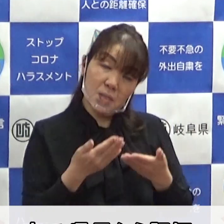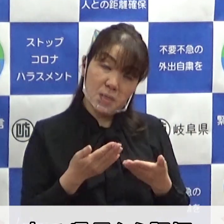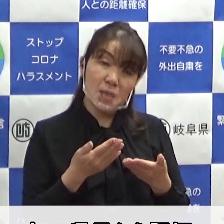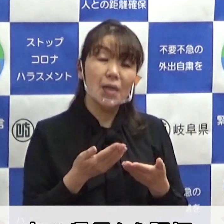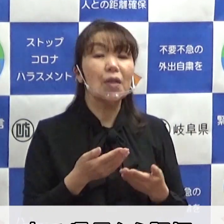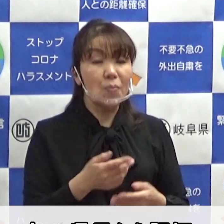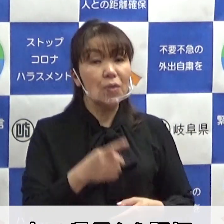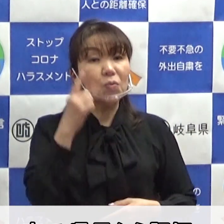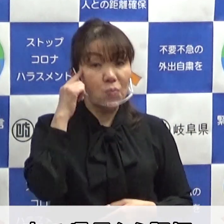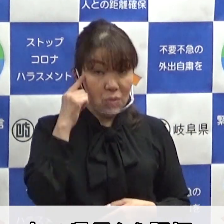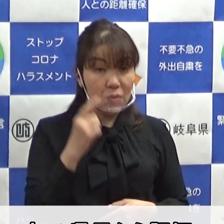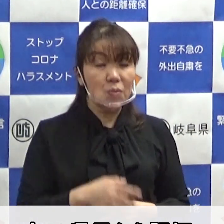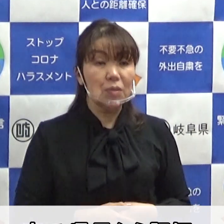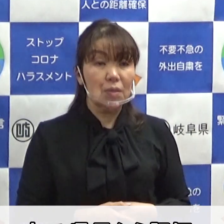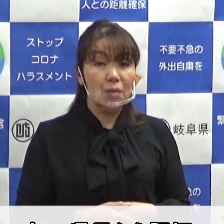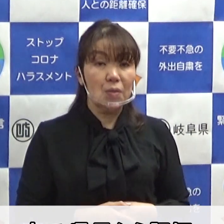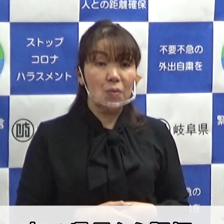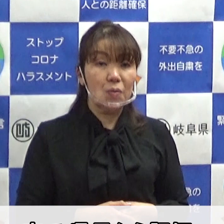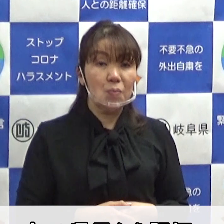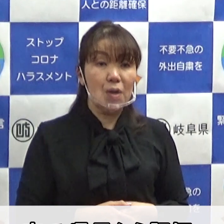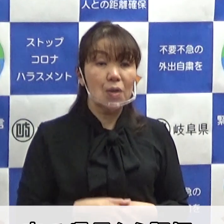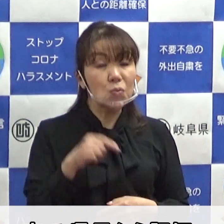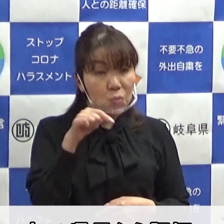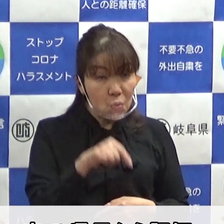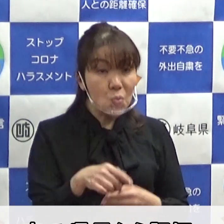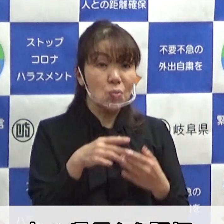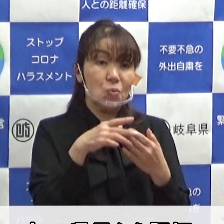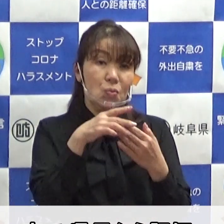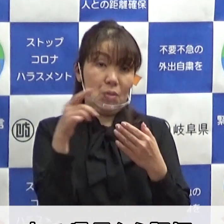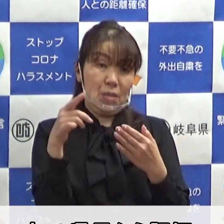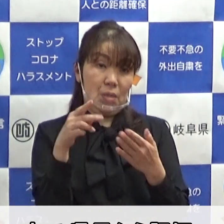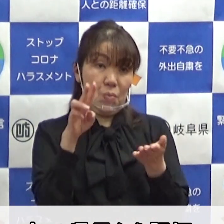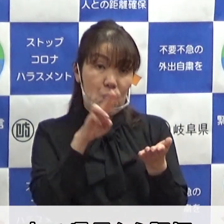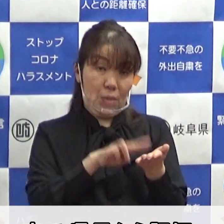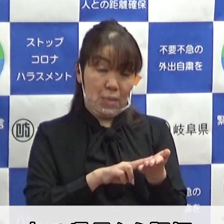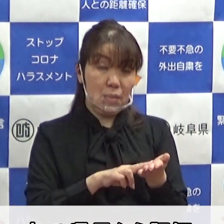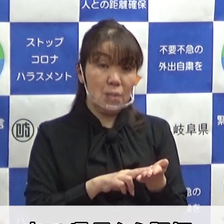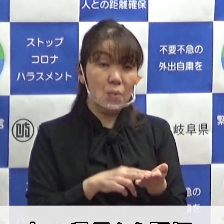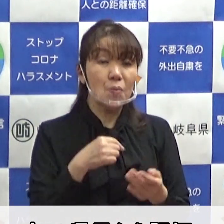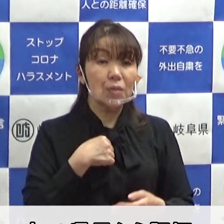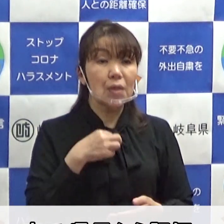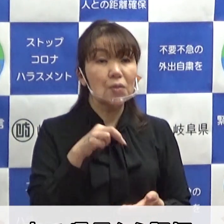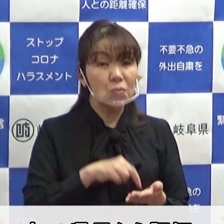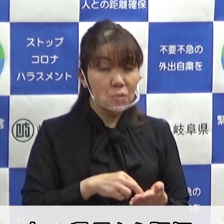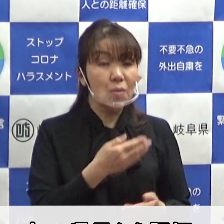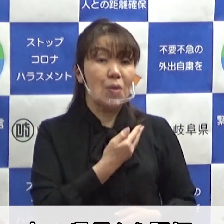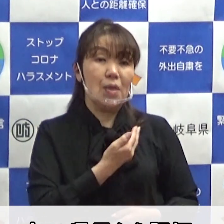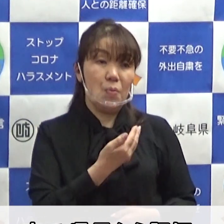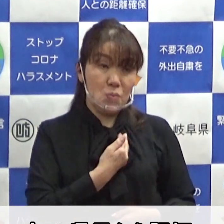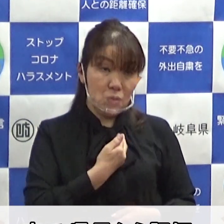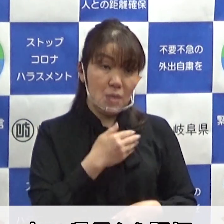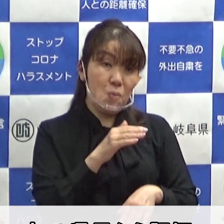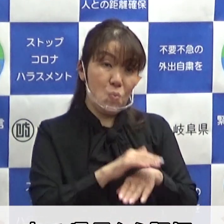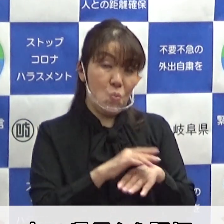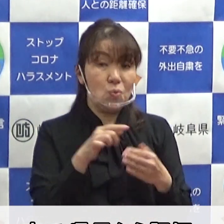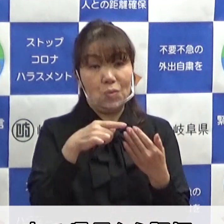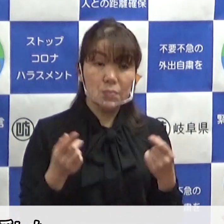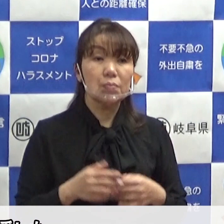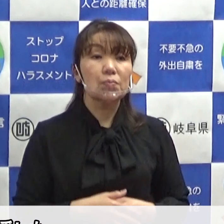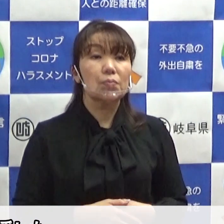第でありまして、そういう選択を取らせていただいたと、私としてはやむを得なかったかなと思っております